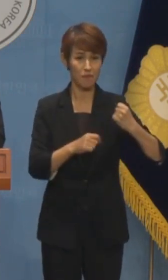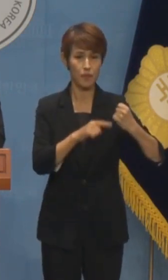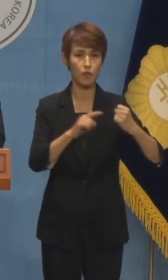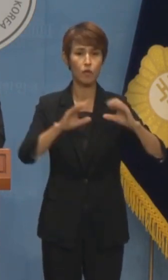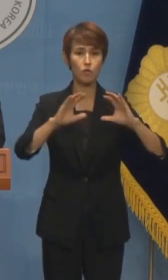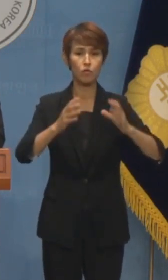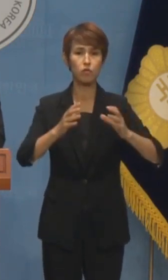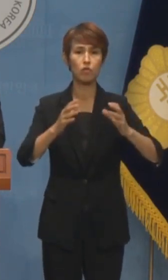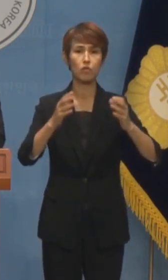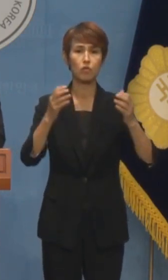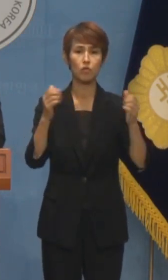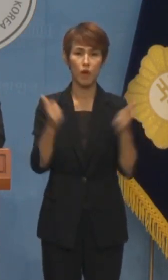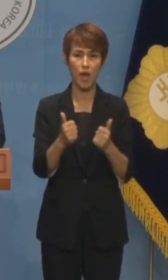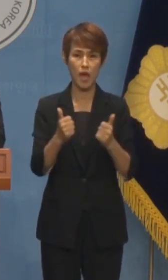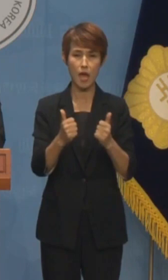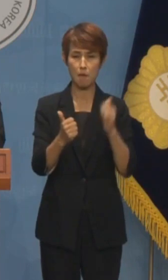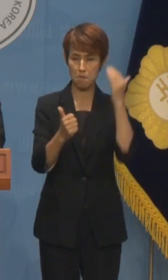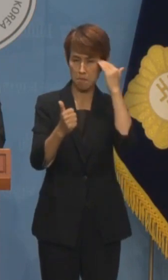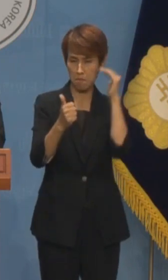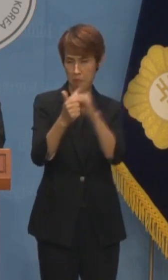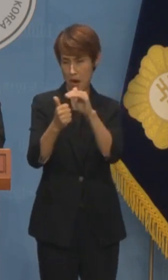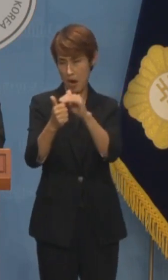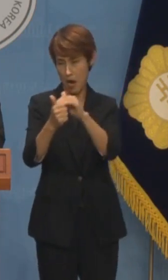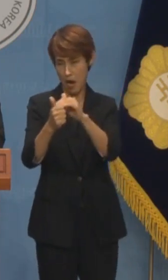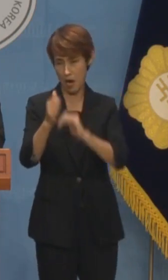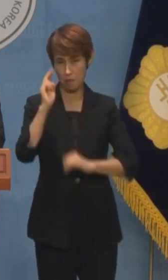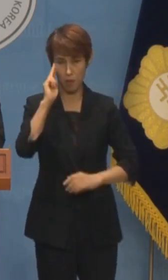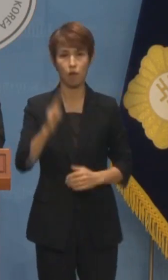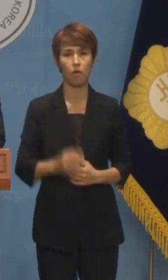국회 무력화 발목 잡기가 점입가경입니다.